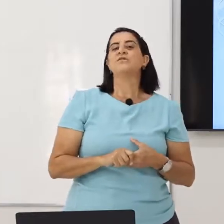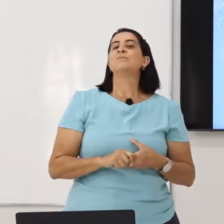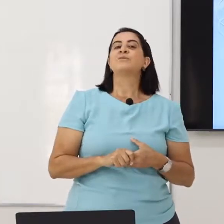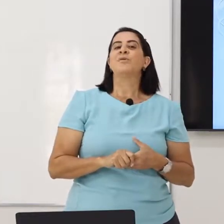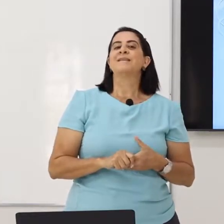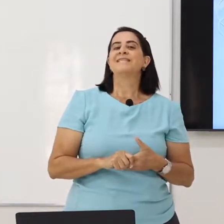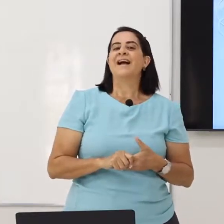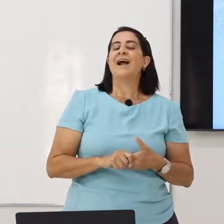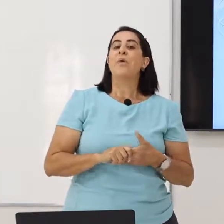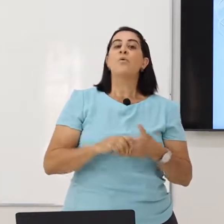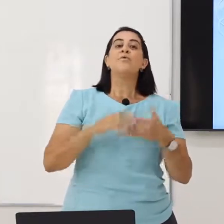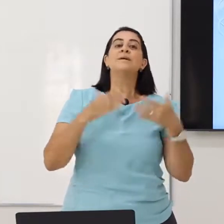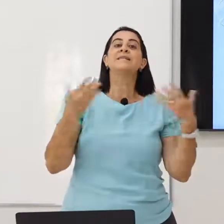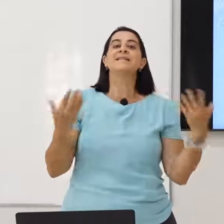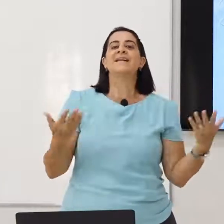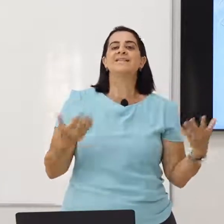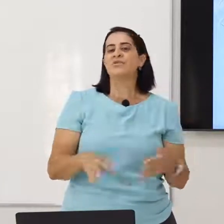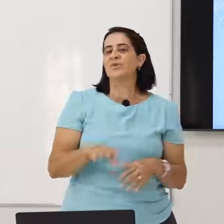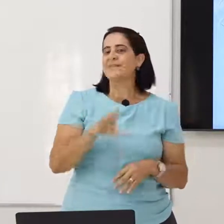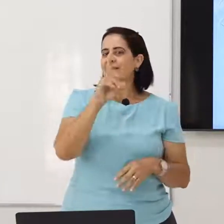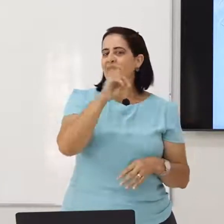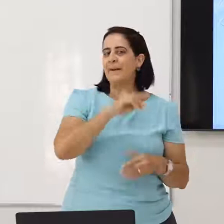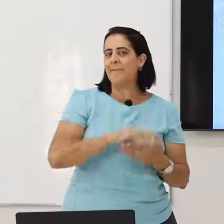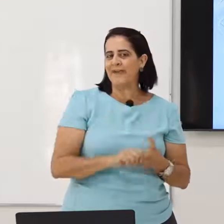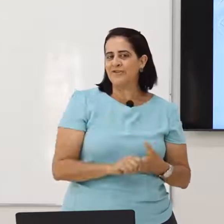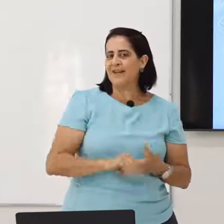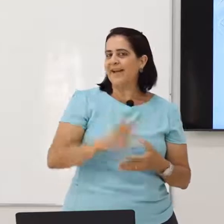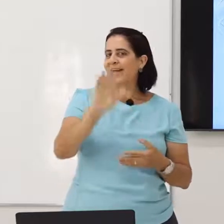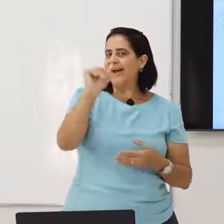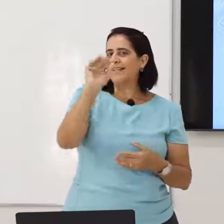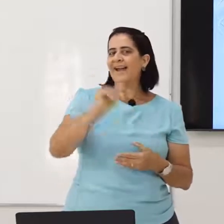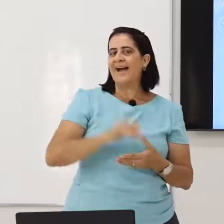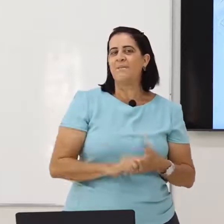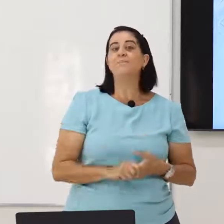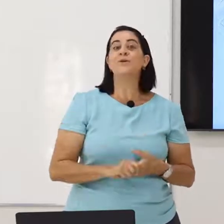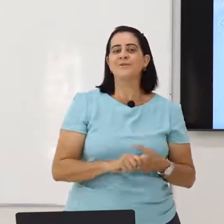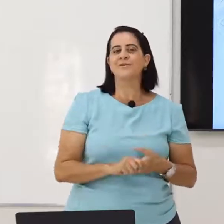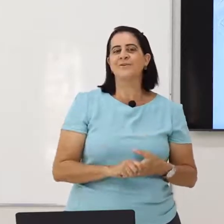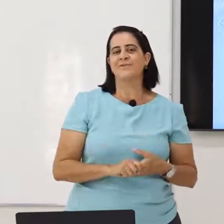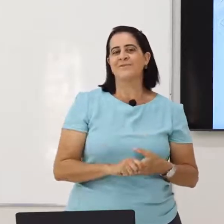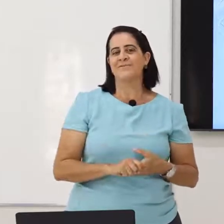vamos começar algumas sinalizações na prática. Até lá, bons estudos!